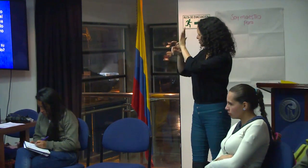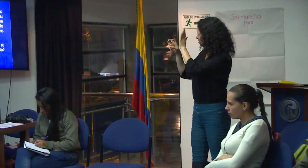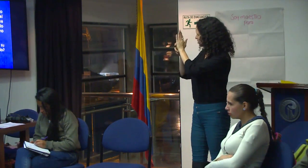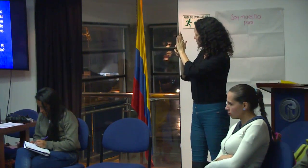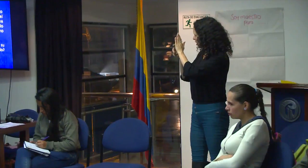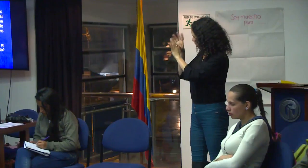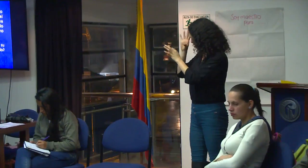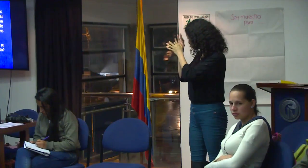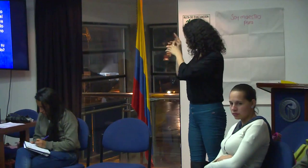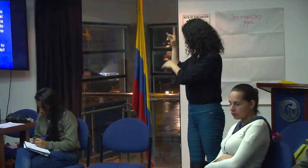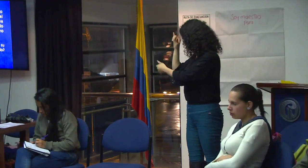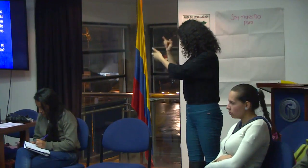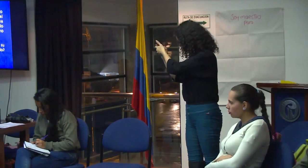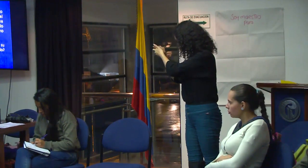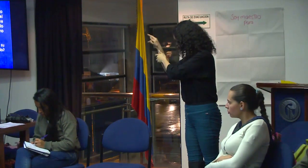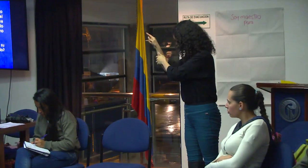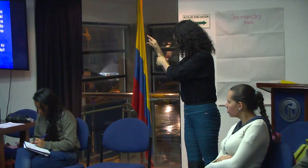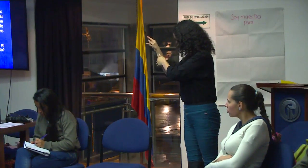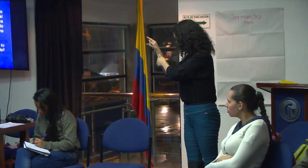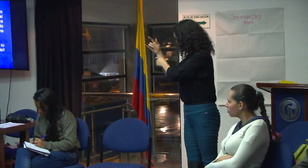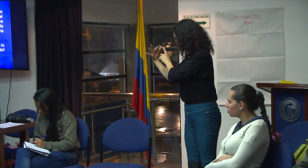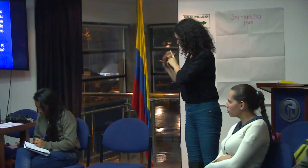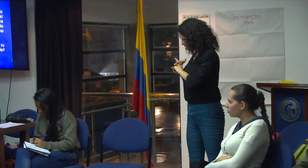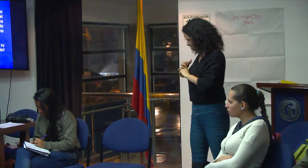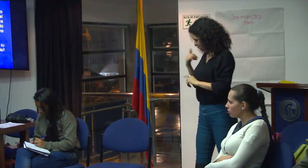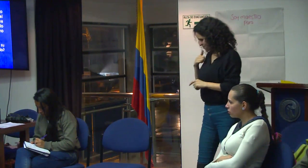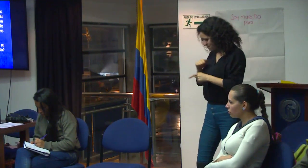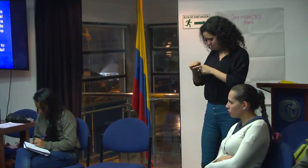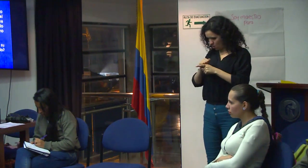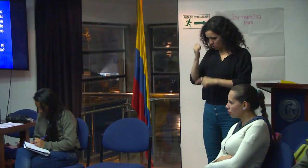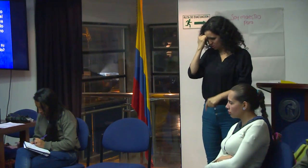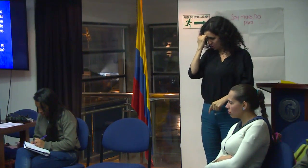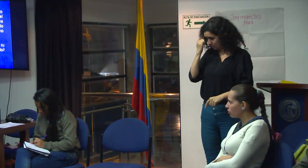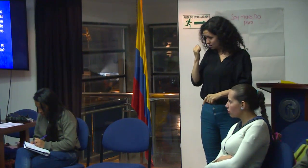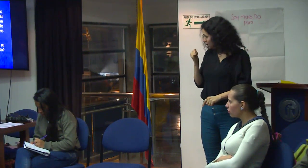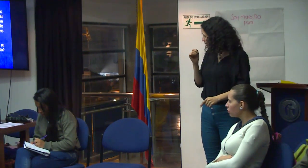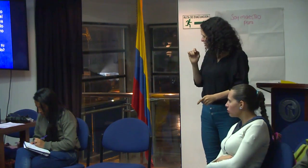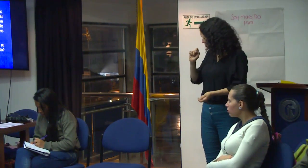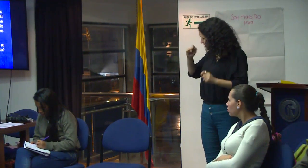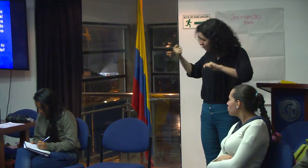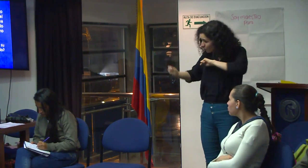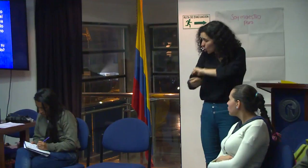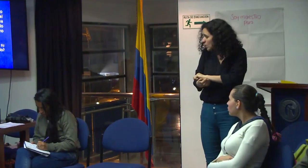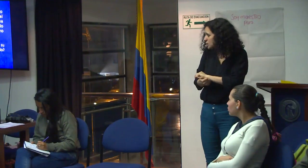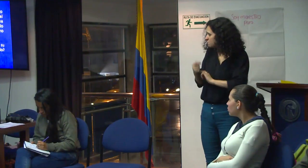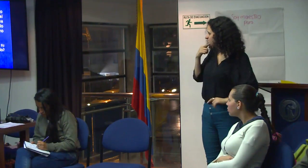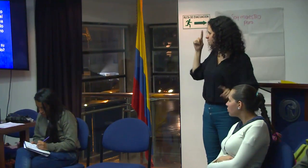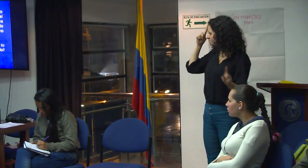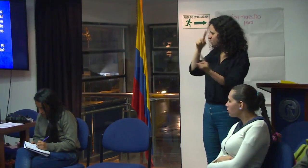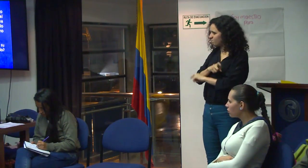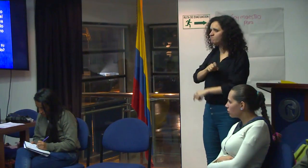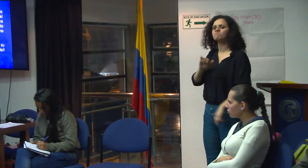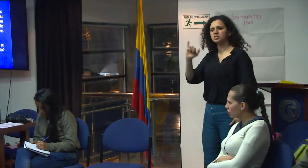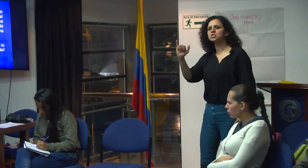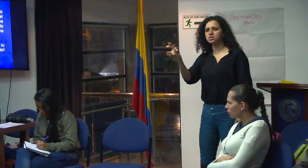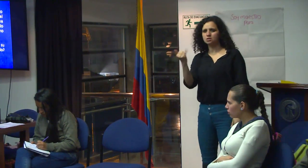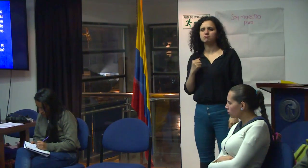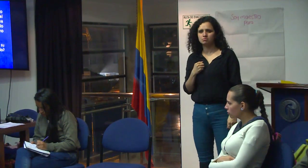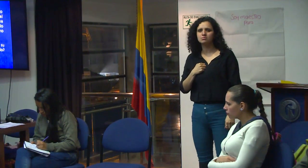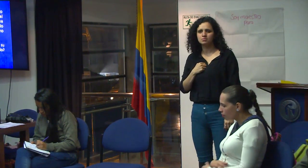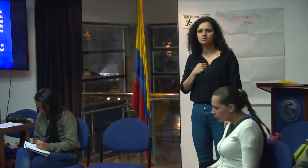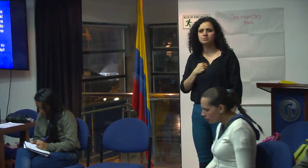transformado? Sí. Porque es que yo empiezo a entender que el otro no es el otro. El